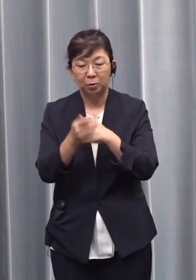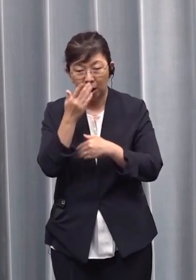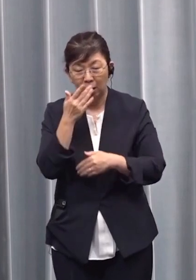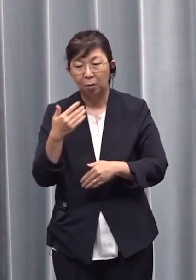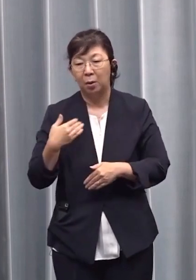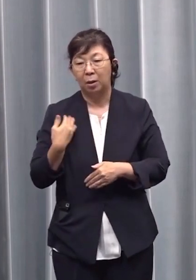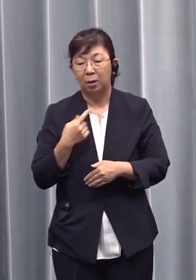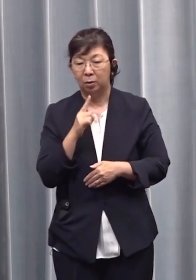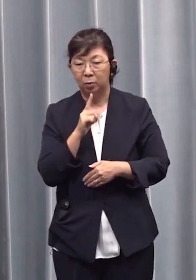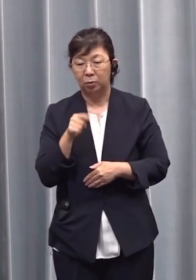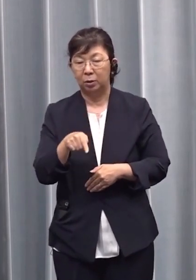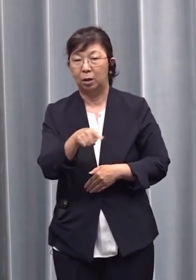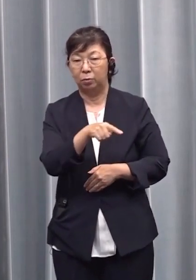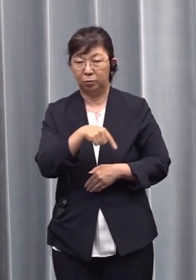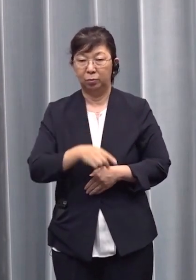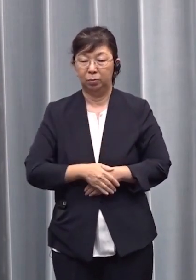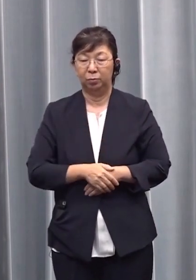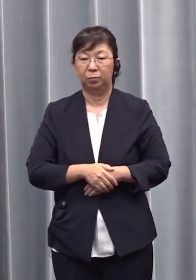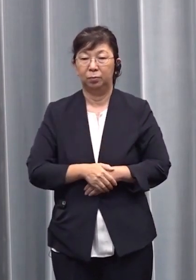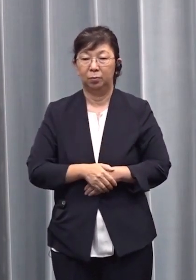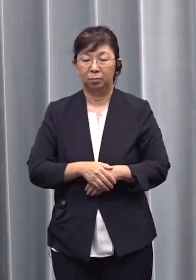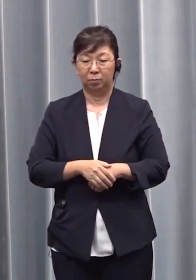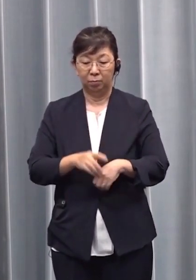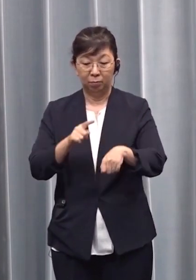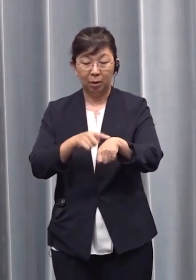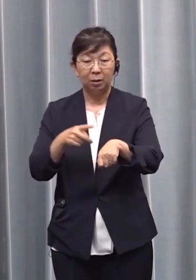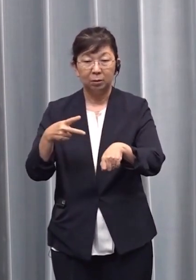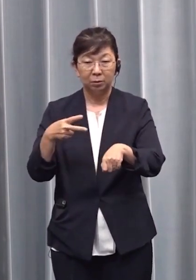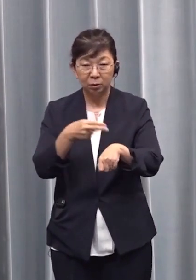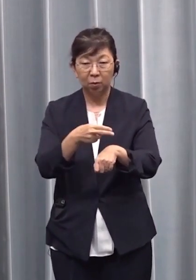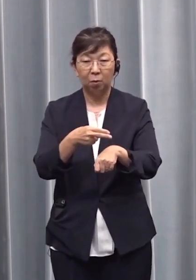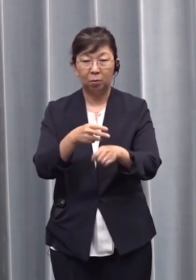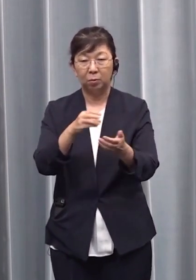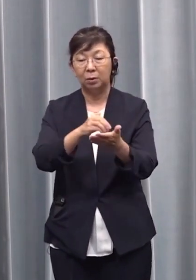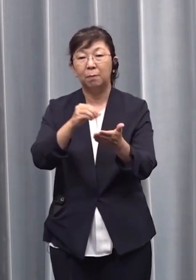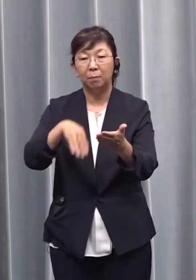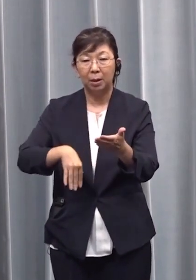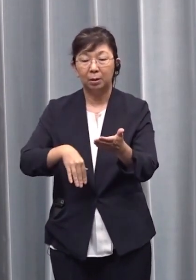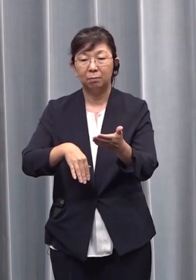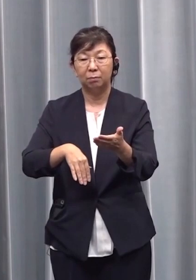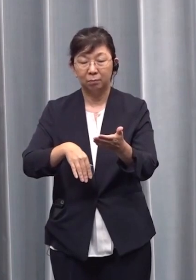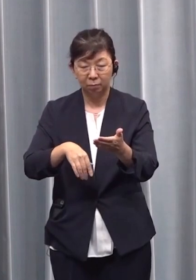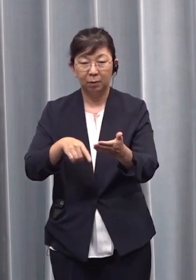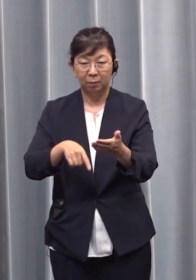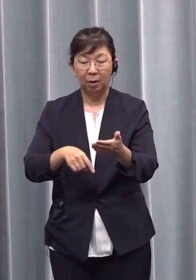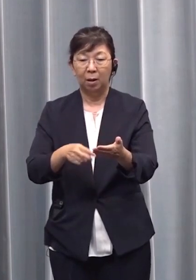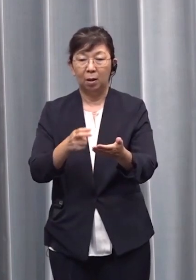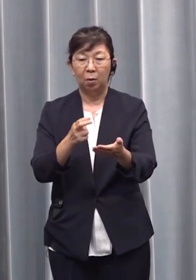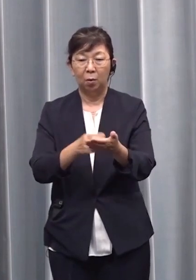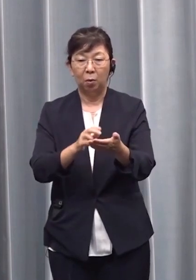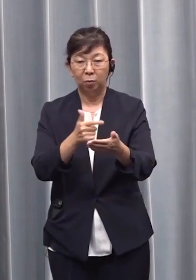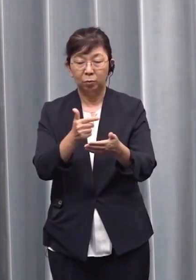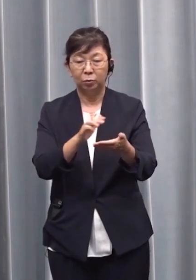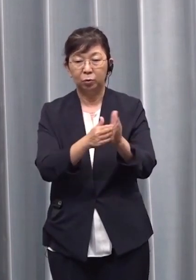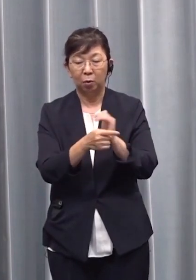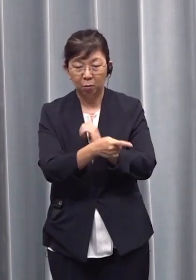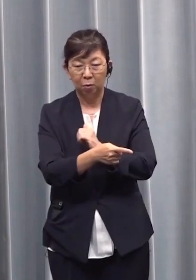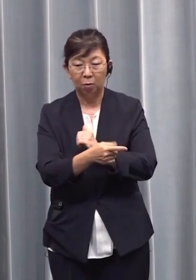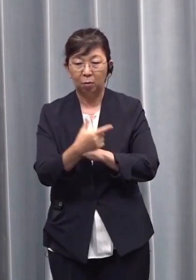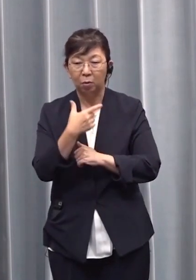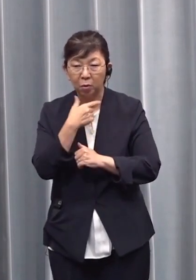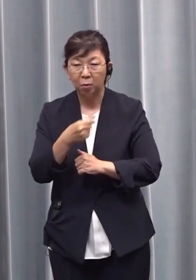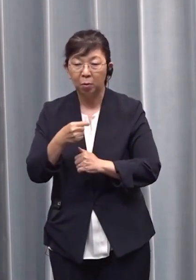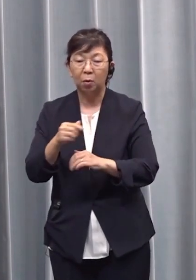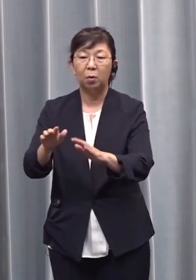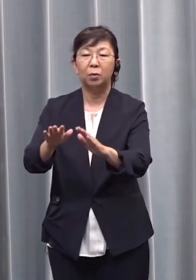んですね。まあ、公訴事項の撤廃、これは法務省の方で聞いてくださいということですけれど、であれば法務省もですね、こういう要望があるのであれば